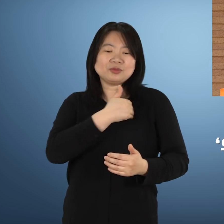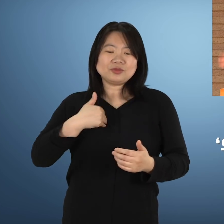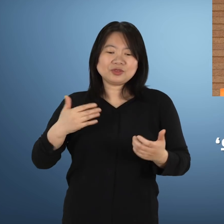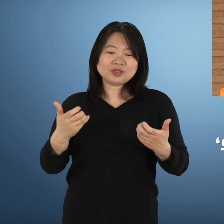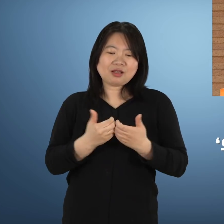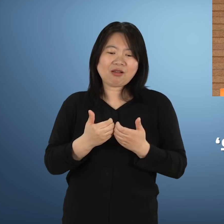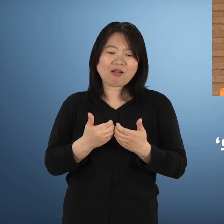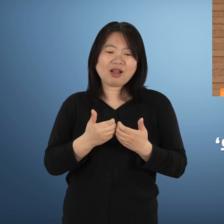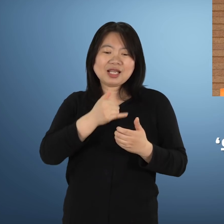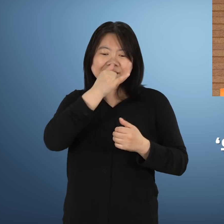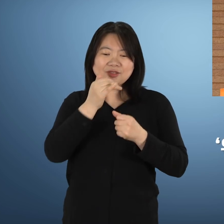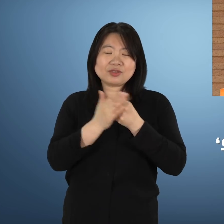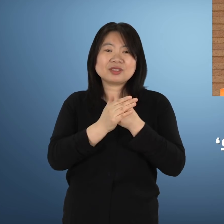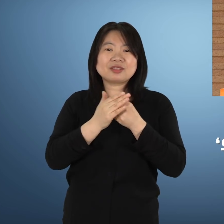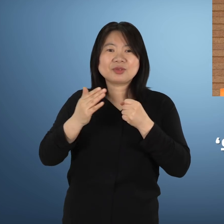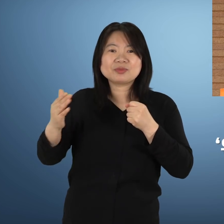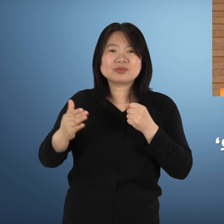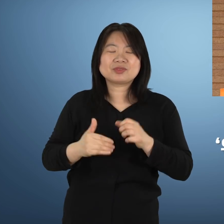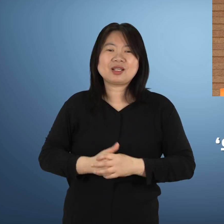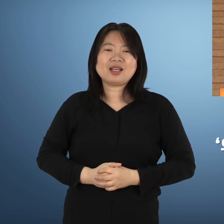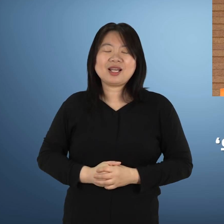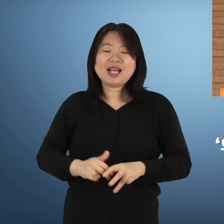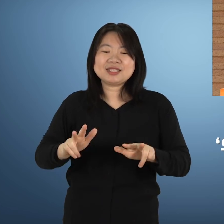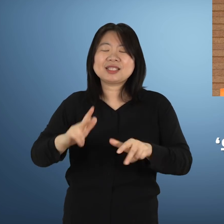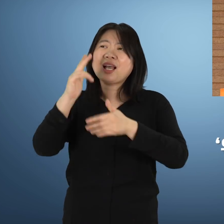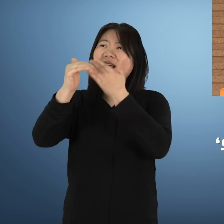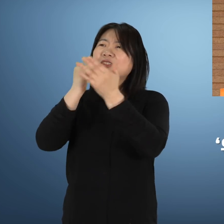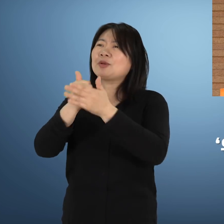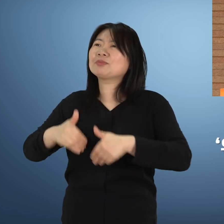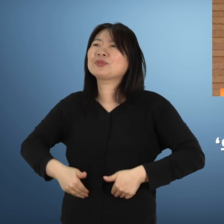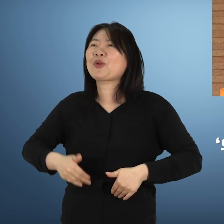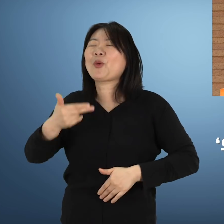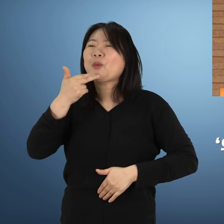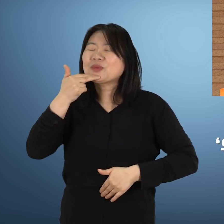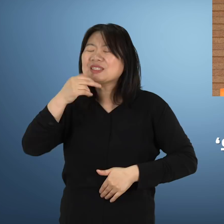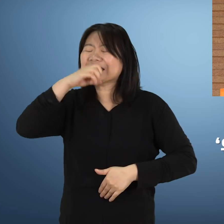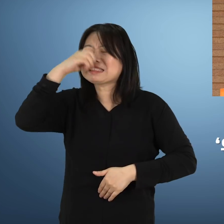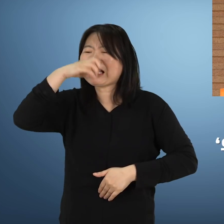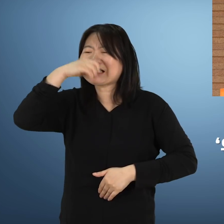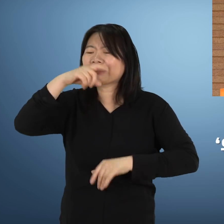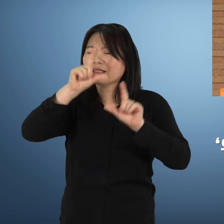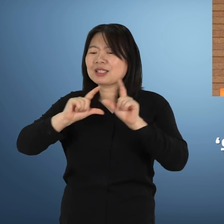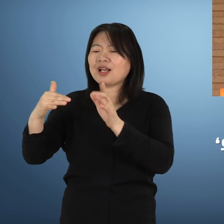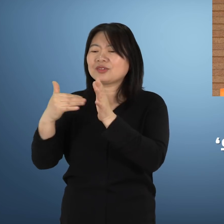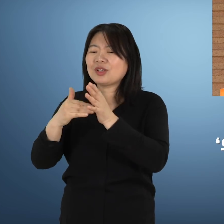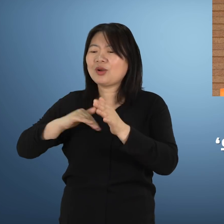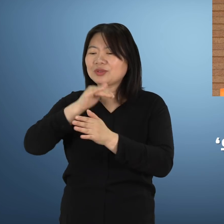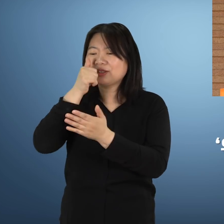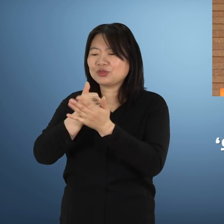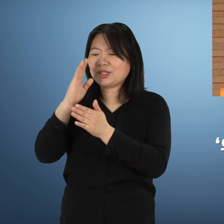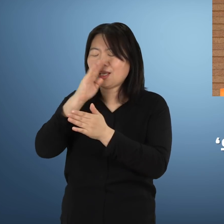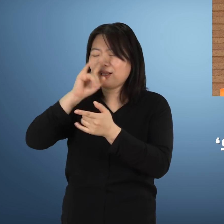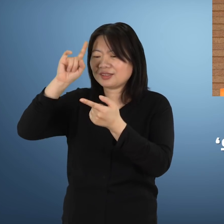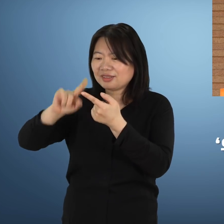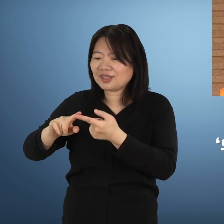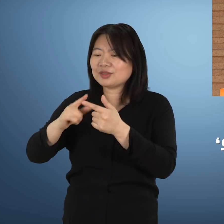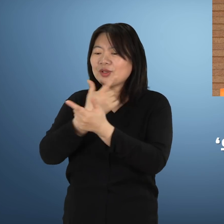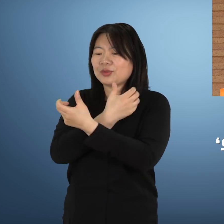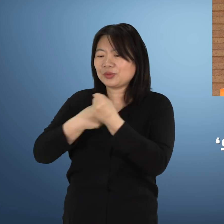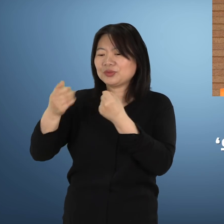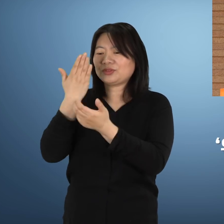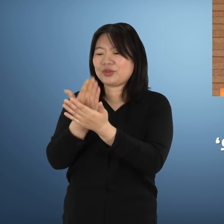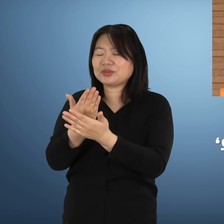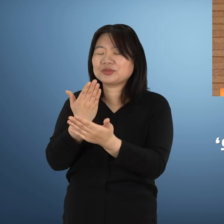풍족하고 흘러넘치다 보니까 더 이상 하나님이 필요하지 않고 살았습니다. 우리의 죄악을